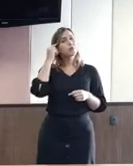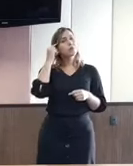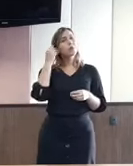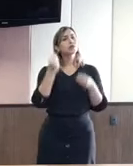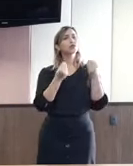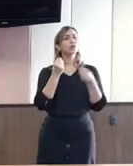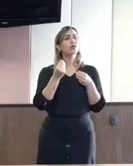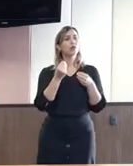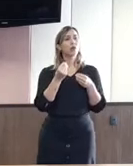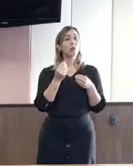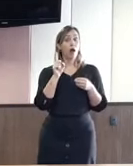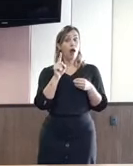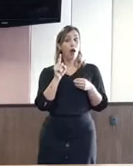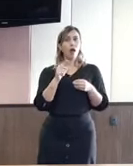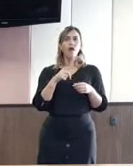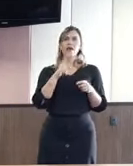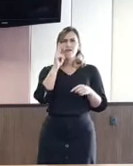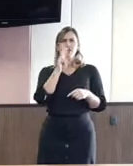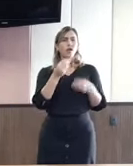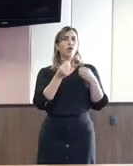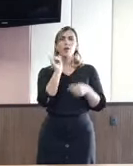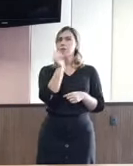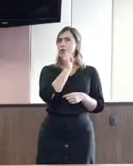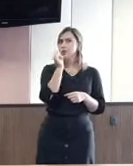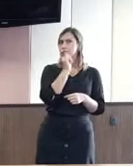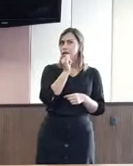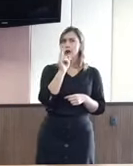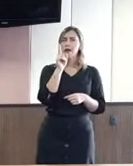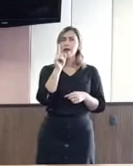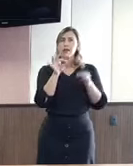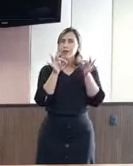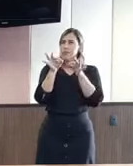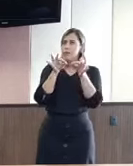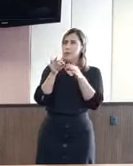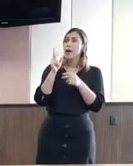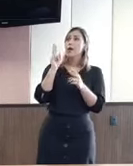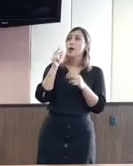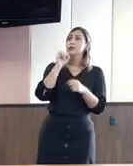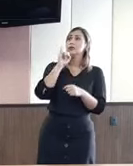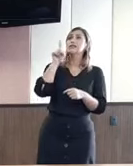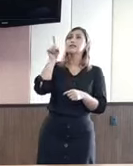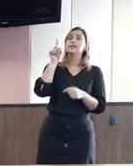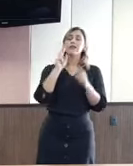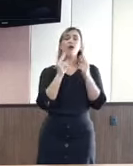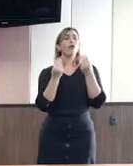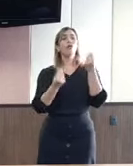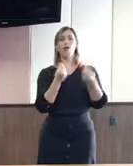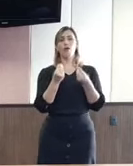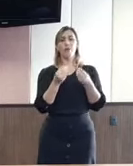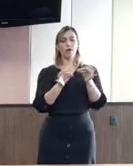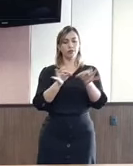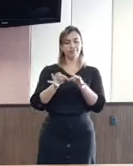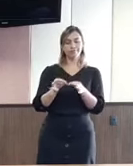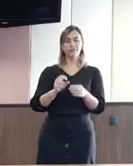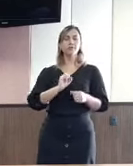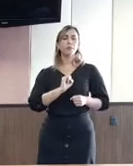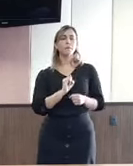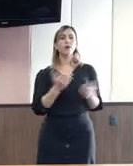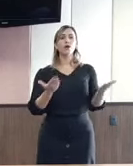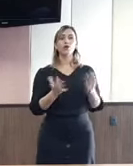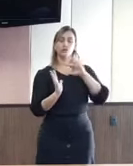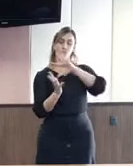em cenários mais importantes no mundo, para que a gente possa se preparar para a pior situação que possa ocorrer. Então, se nós pegarmos hoje no